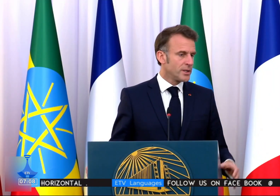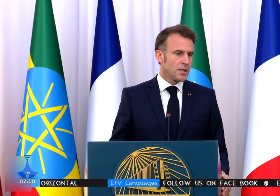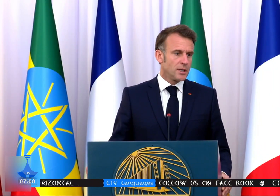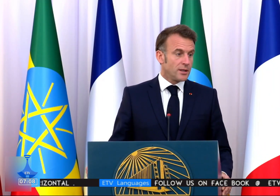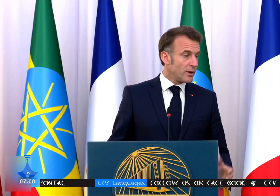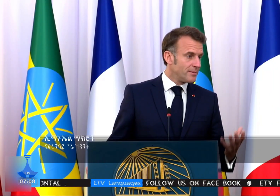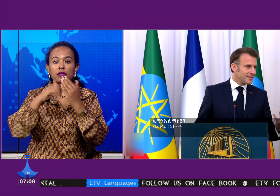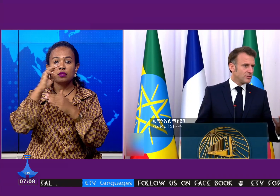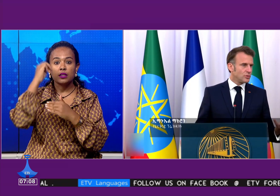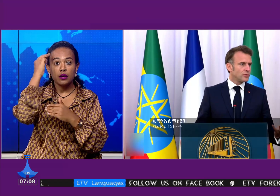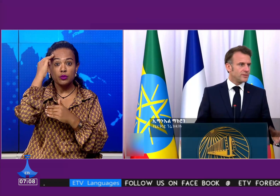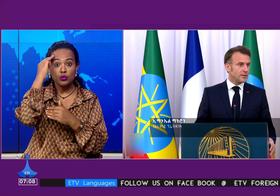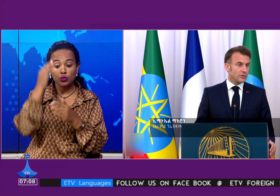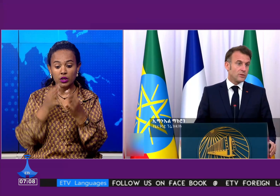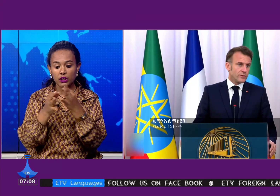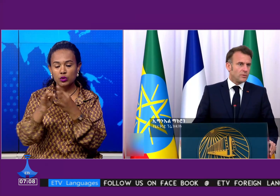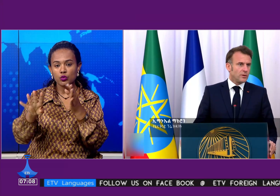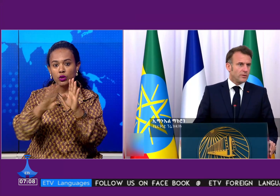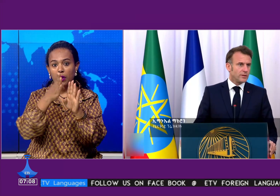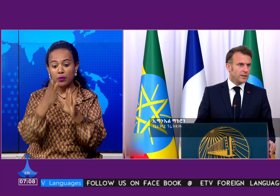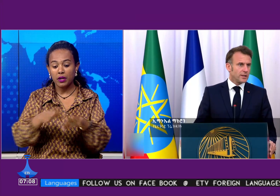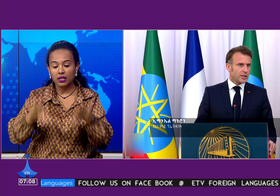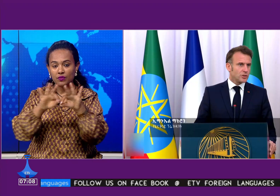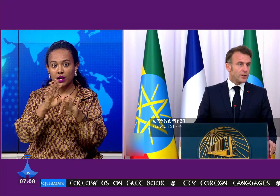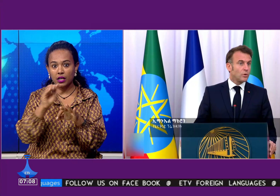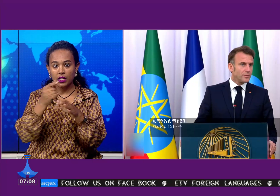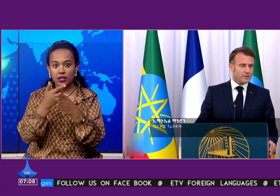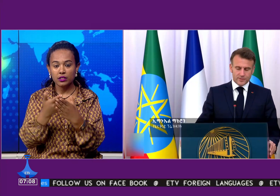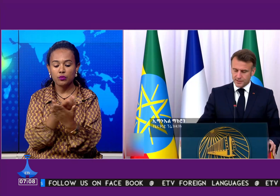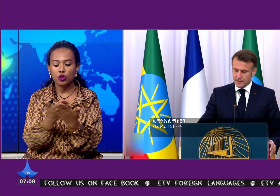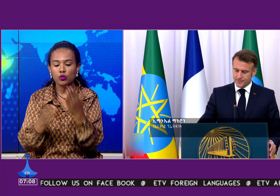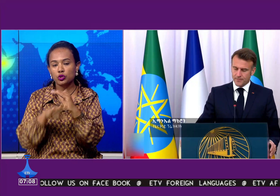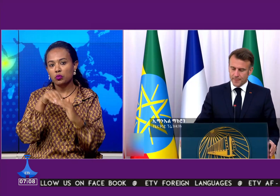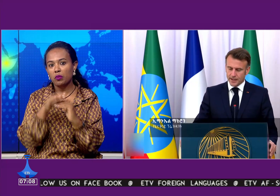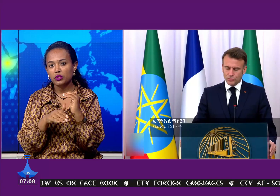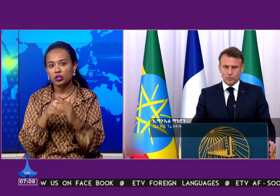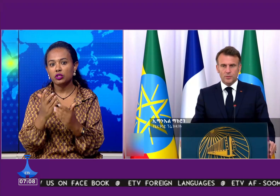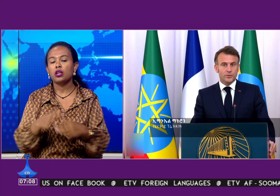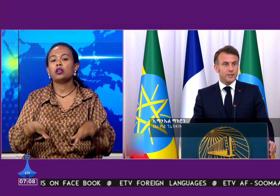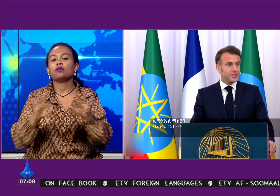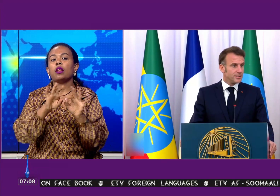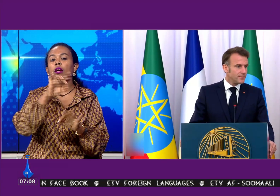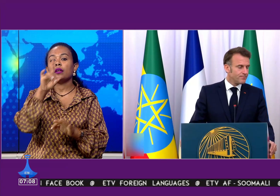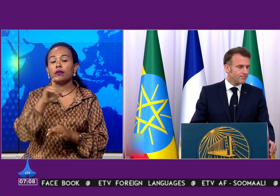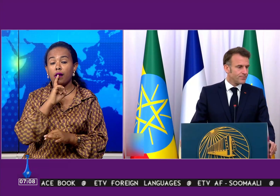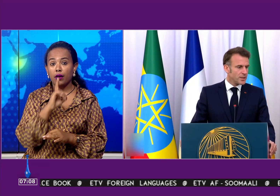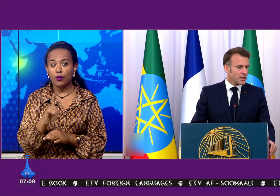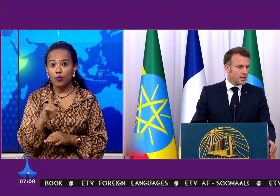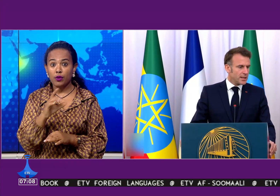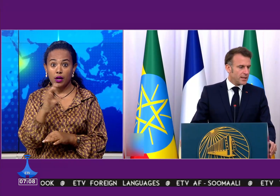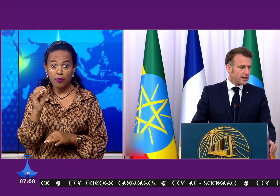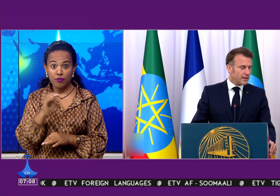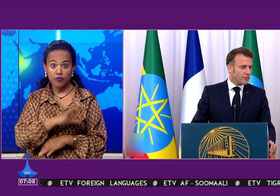ጠቅላይ ሚኒስትሩ የገለጹት የባህር በር መኖር አስፈላጊነትና ለዚህም ነገሮችን ማመቻቸት አስፈላጊ ጥያቄ ነው። እናም